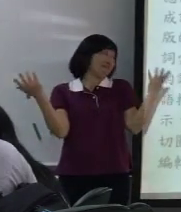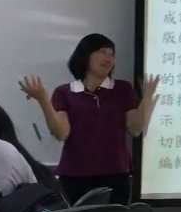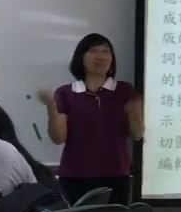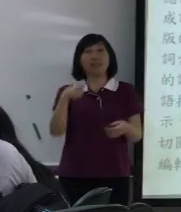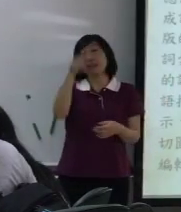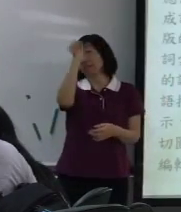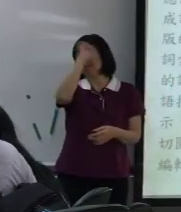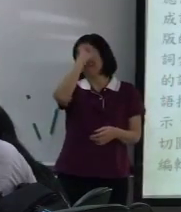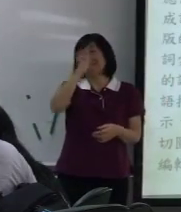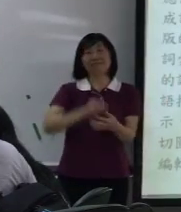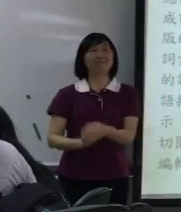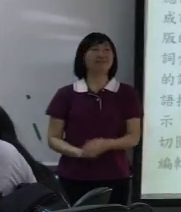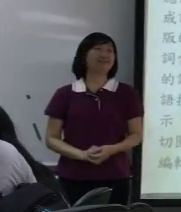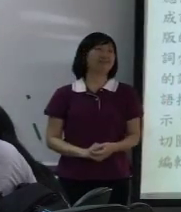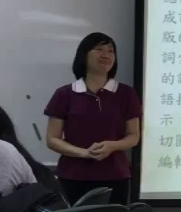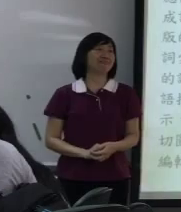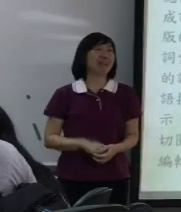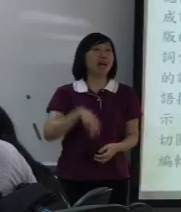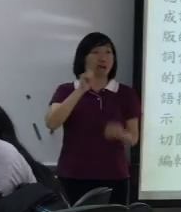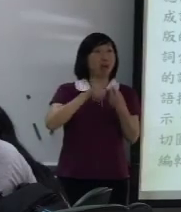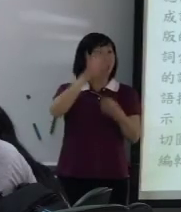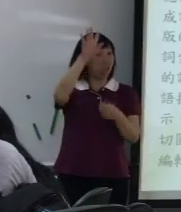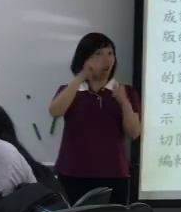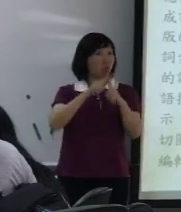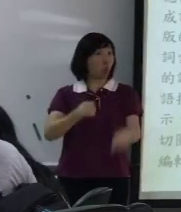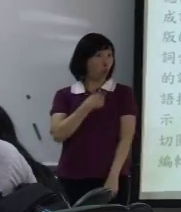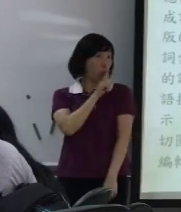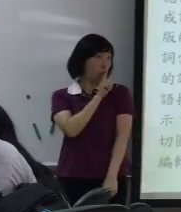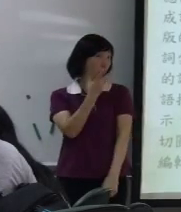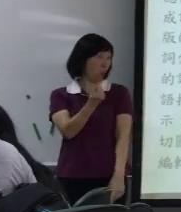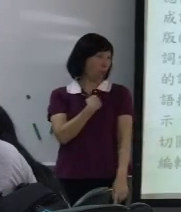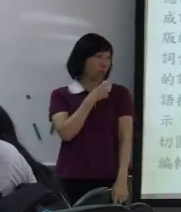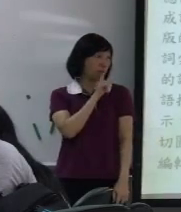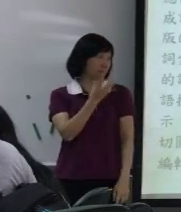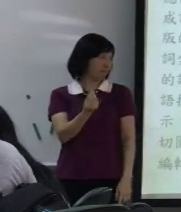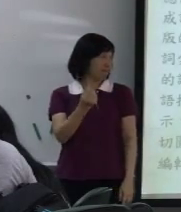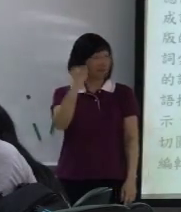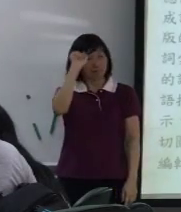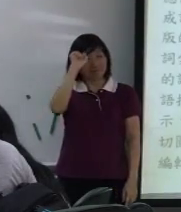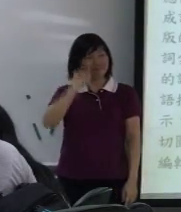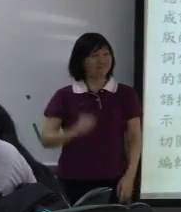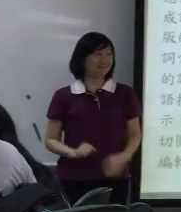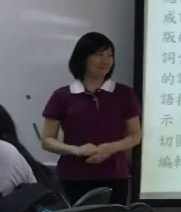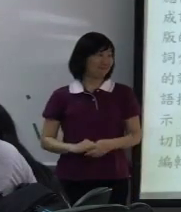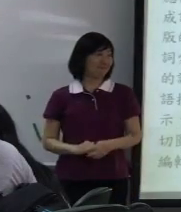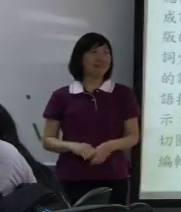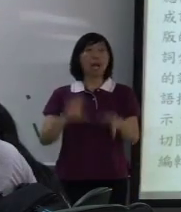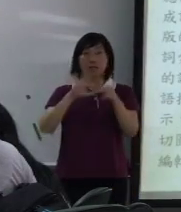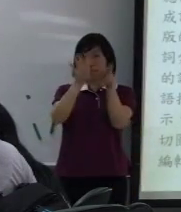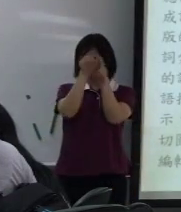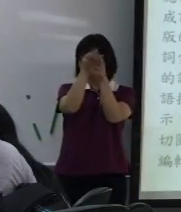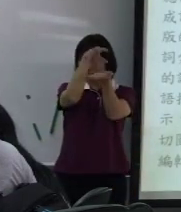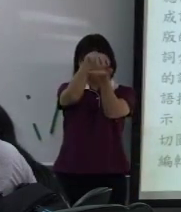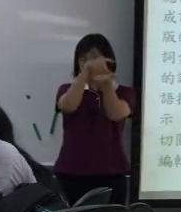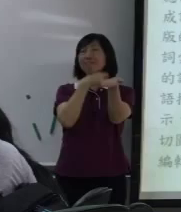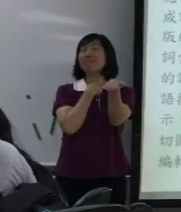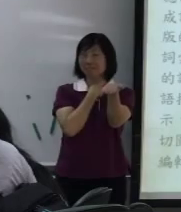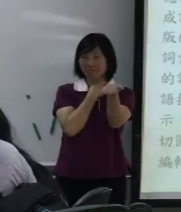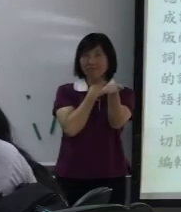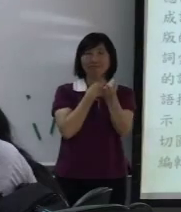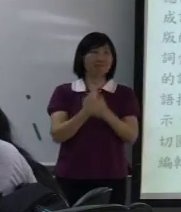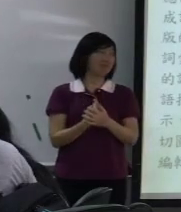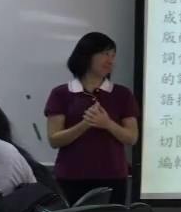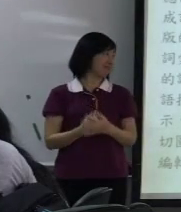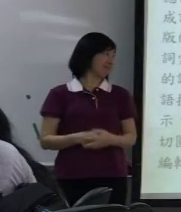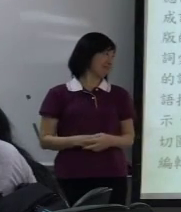来。啊，有些不承认啊，我没有讲啊。哦，所以录影跟照相存证